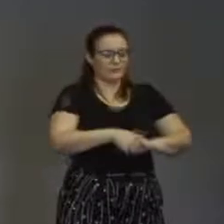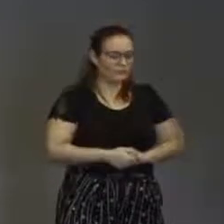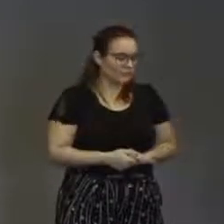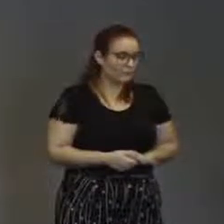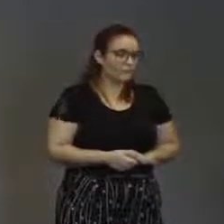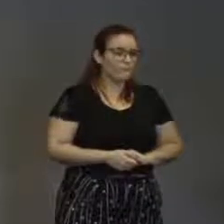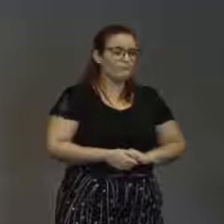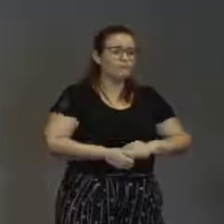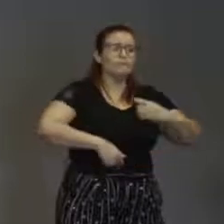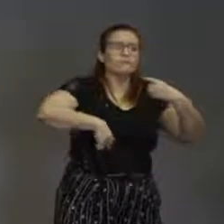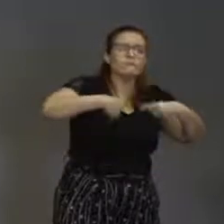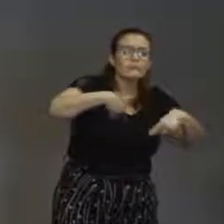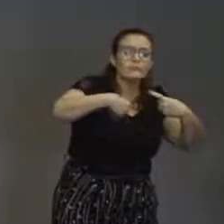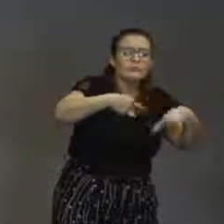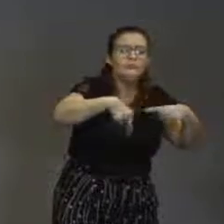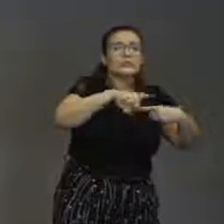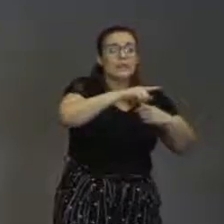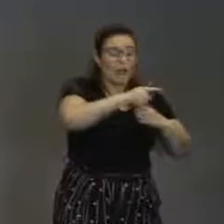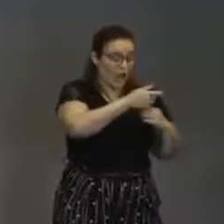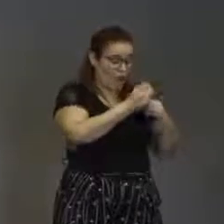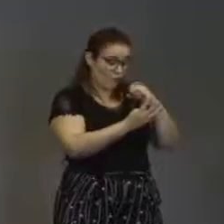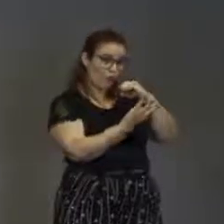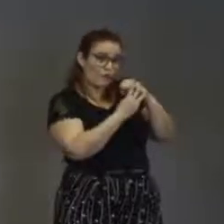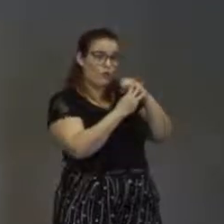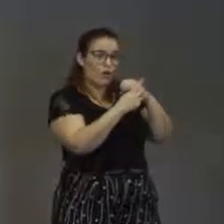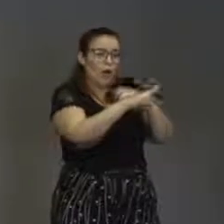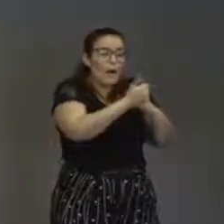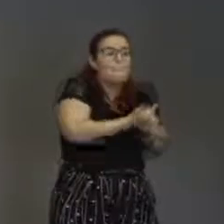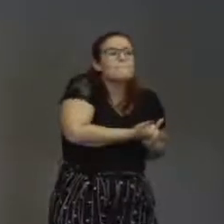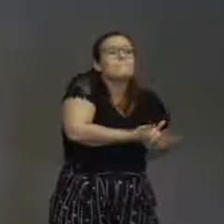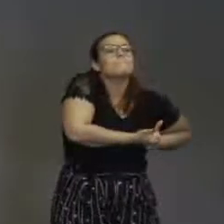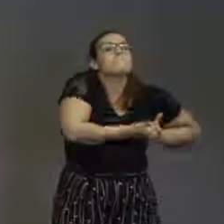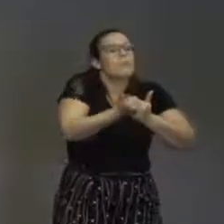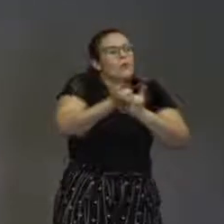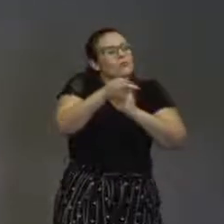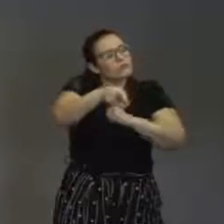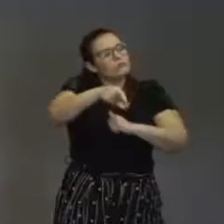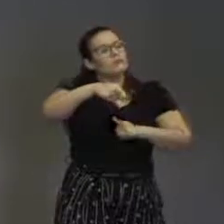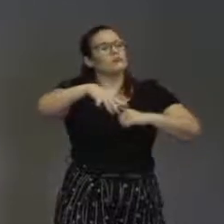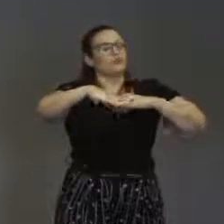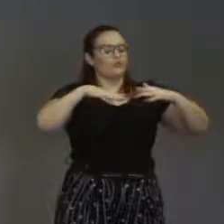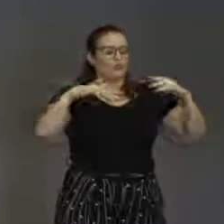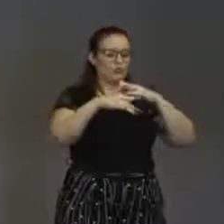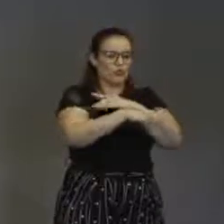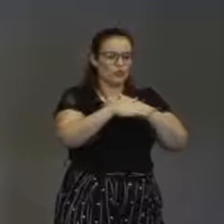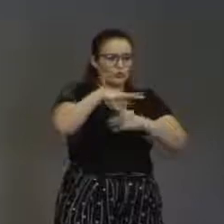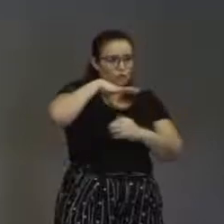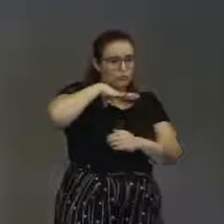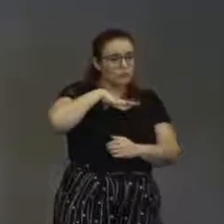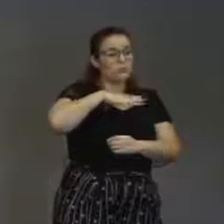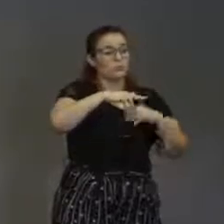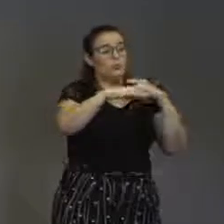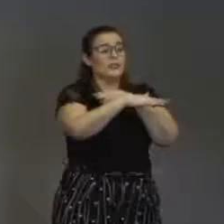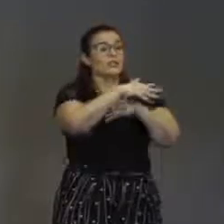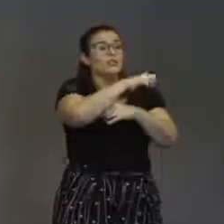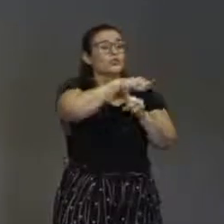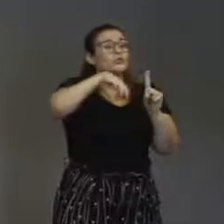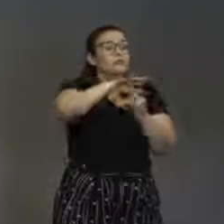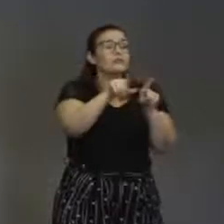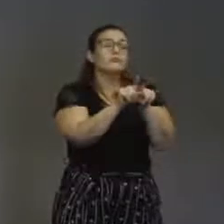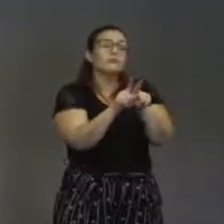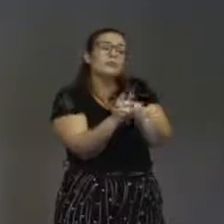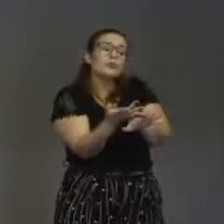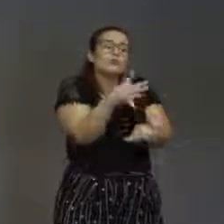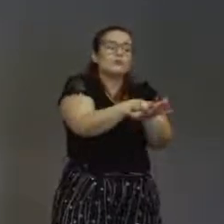reflexões perpassam as causas apoiadas pela Fundação Volkswagen: mobilidade urbana, mobilidade social e inclusão de pessoas